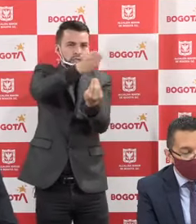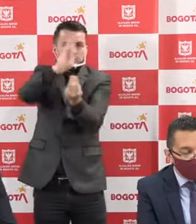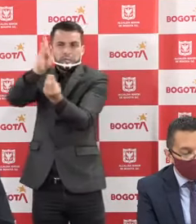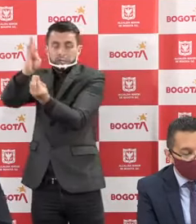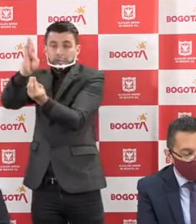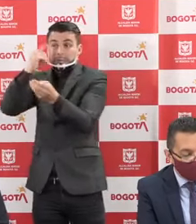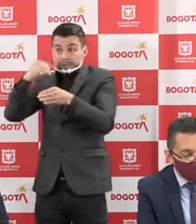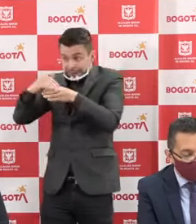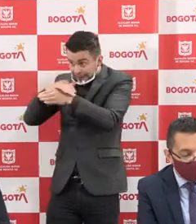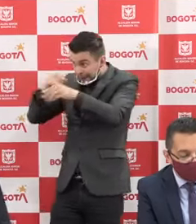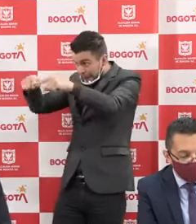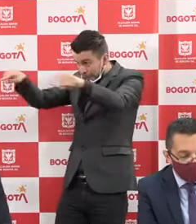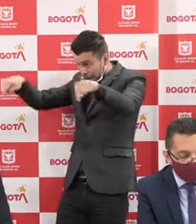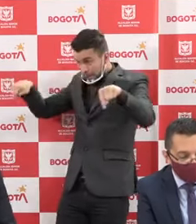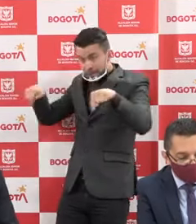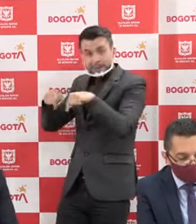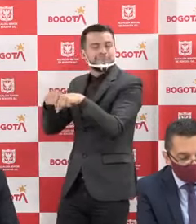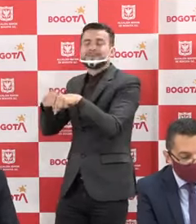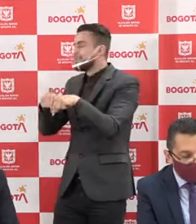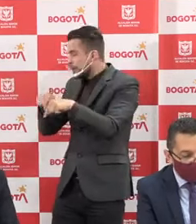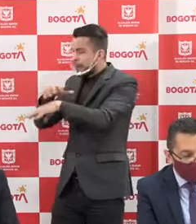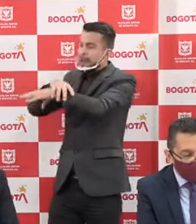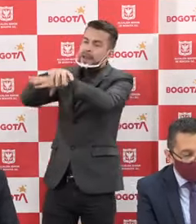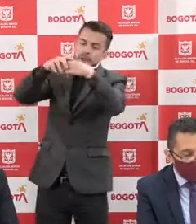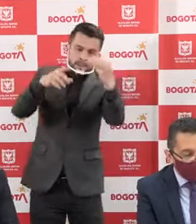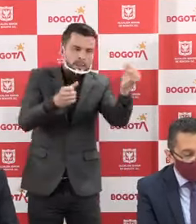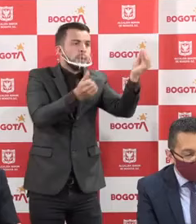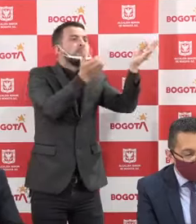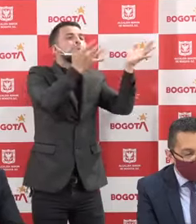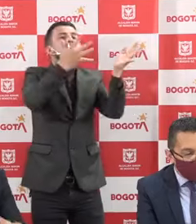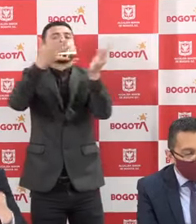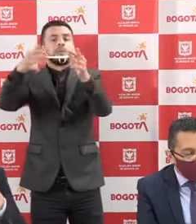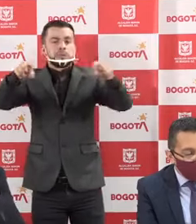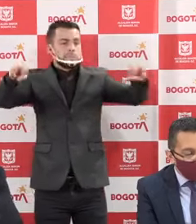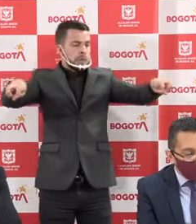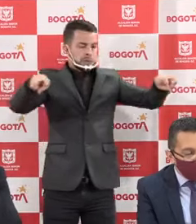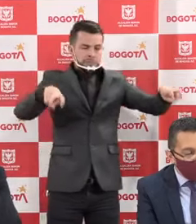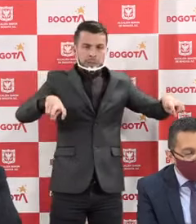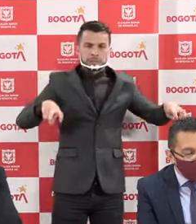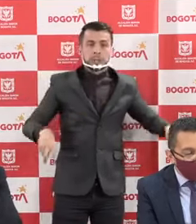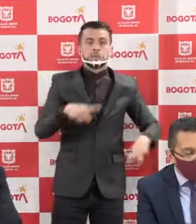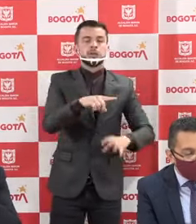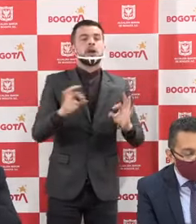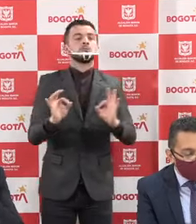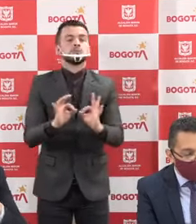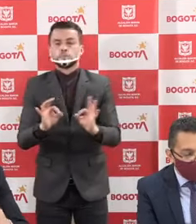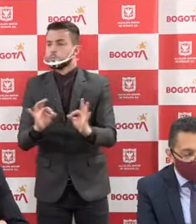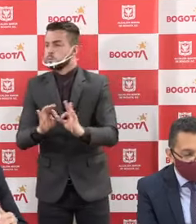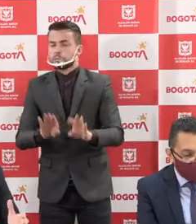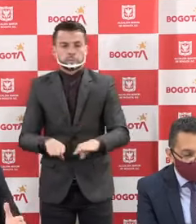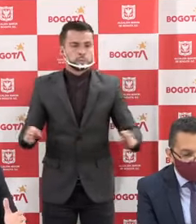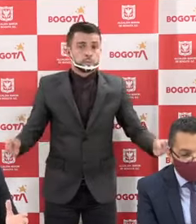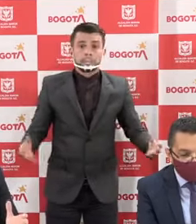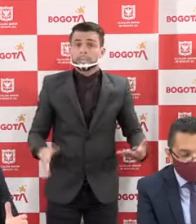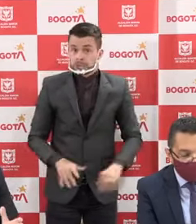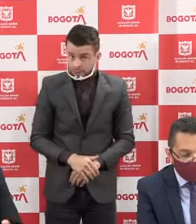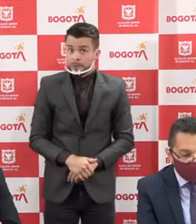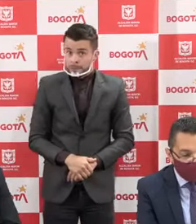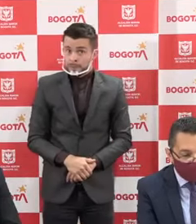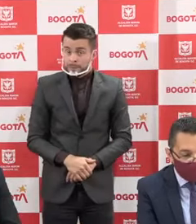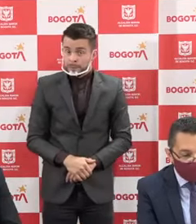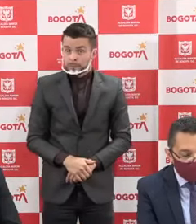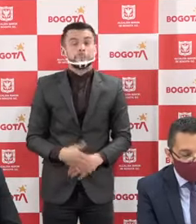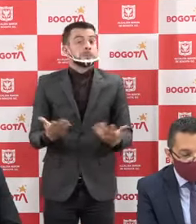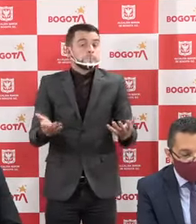debe realizarse al aire libre y por esta razón le hemos propuesto a distintas congregaciones que si su infraestructura lo permite busquemos espacios donde